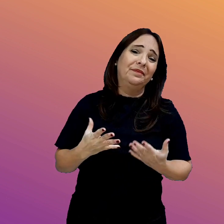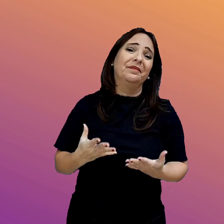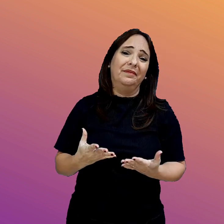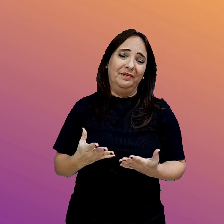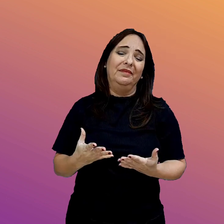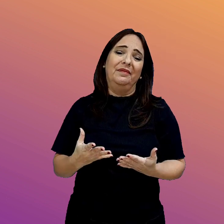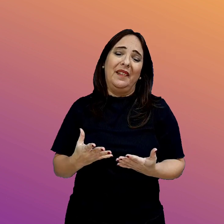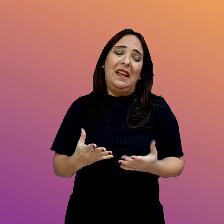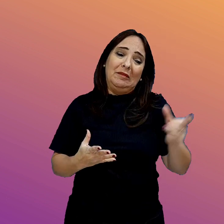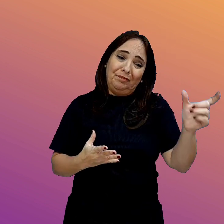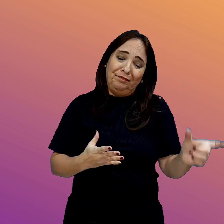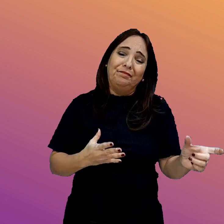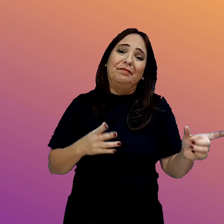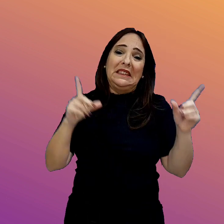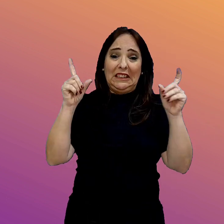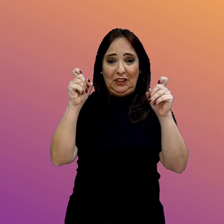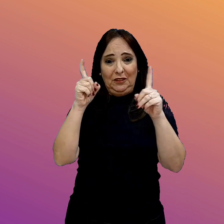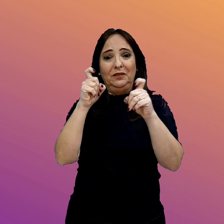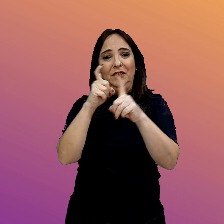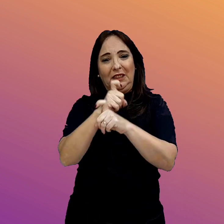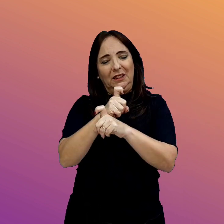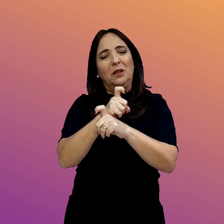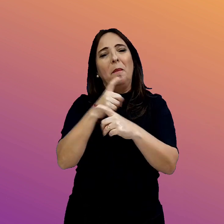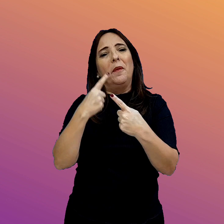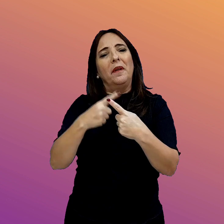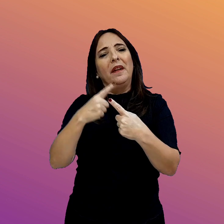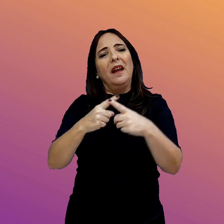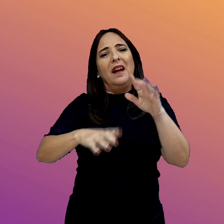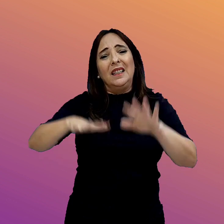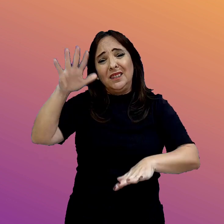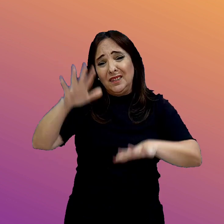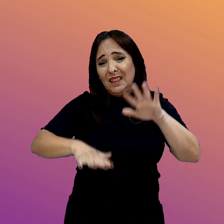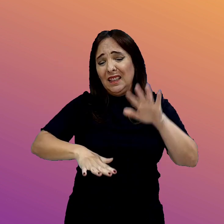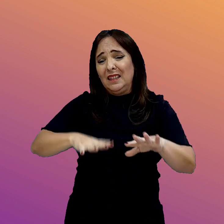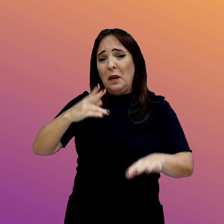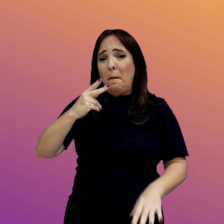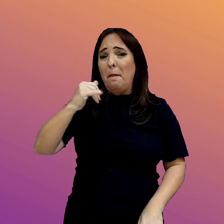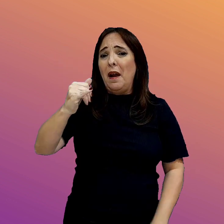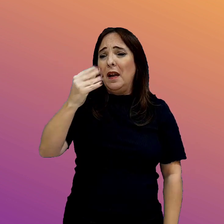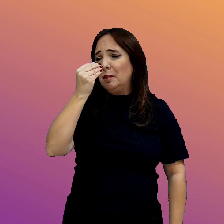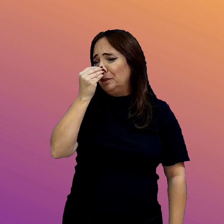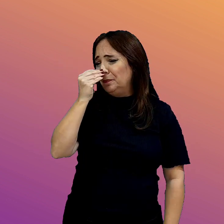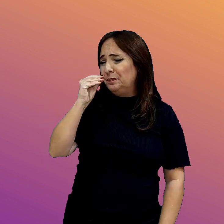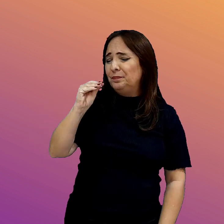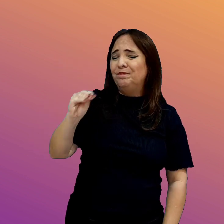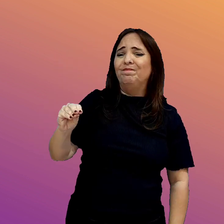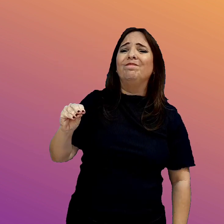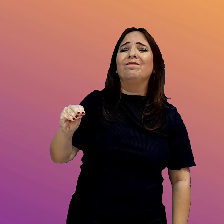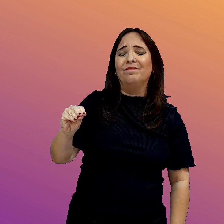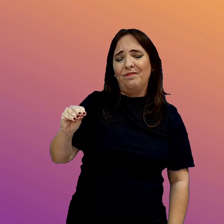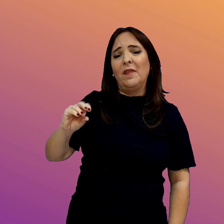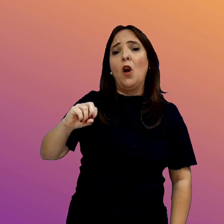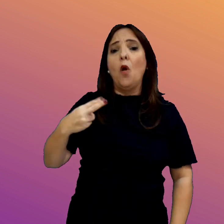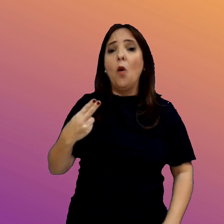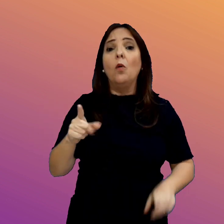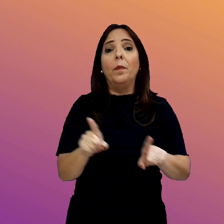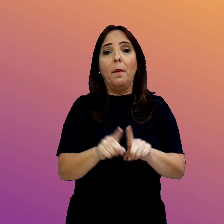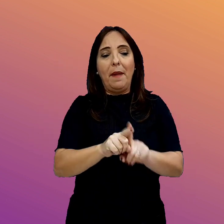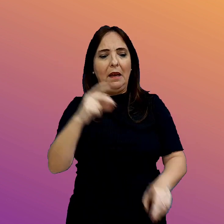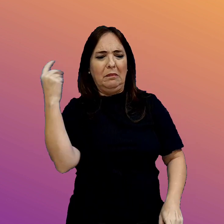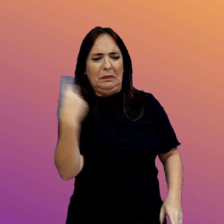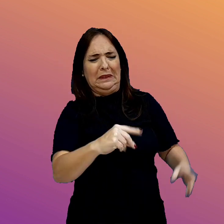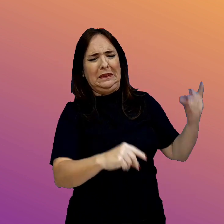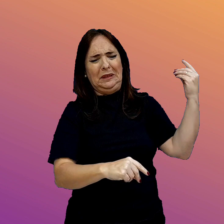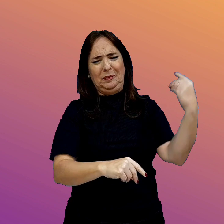Que não são pais presentes, que às vezes maltratam essas mães, e às vezes,